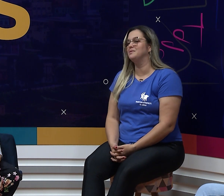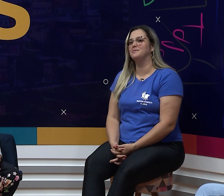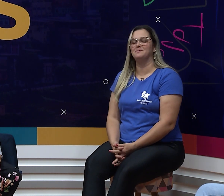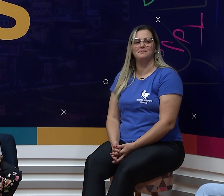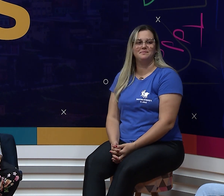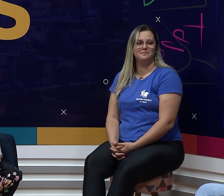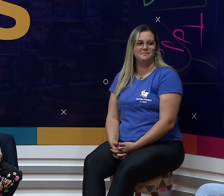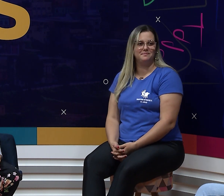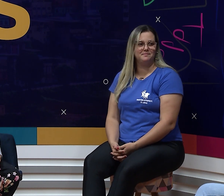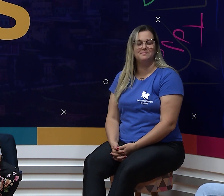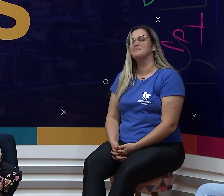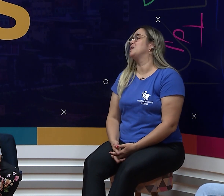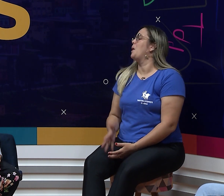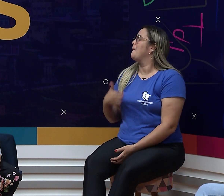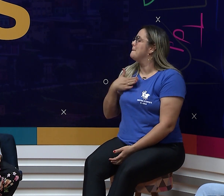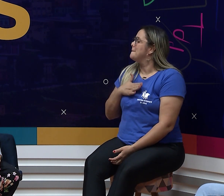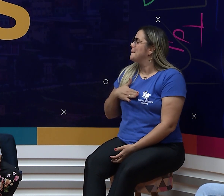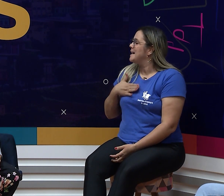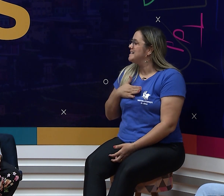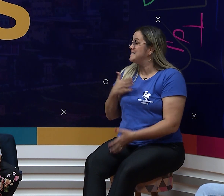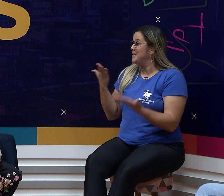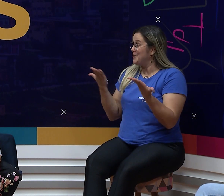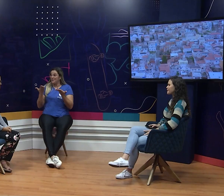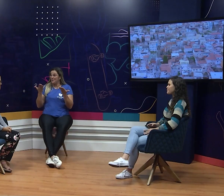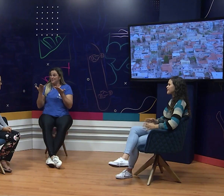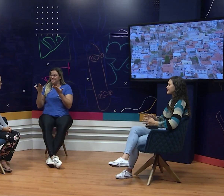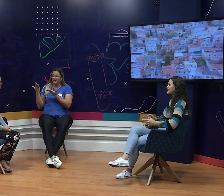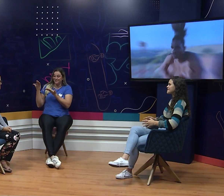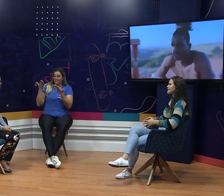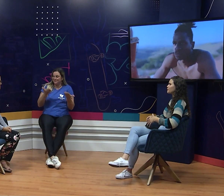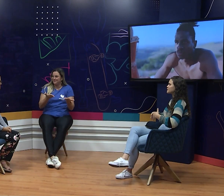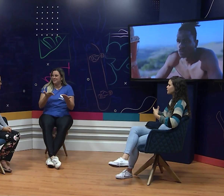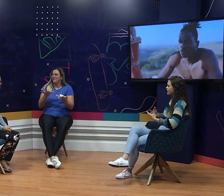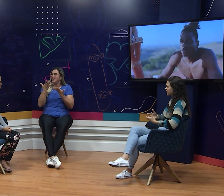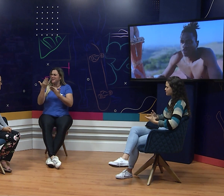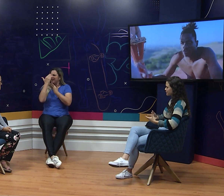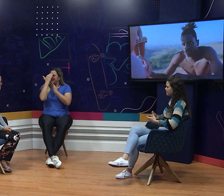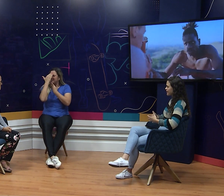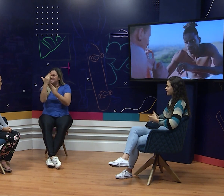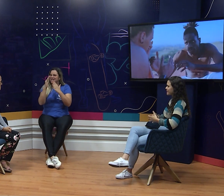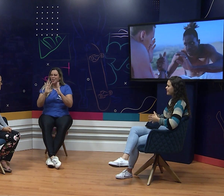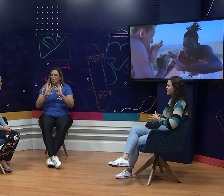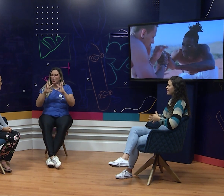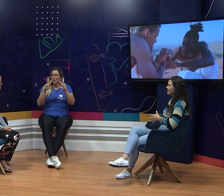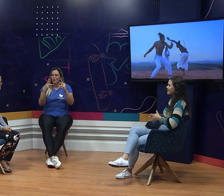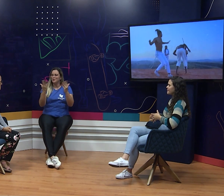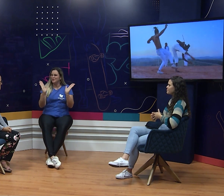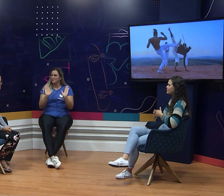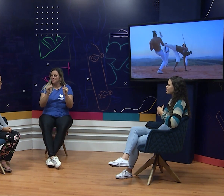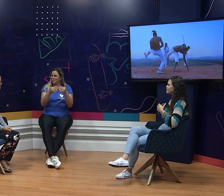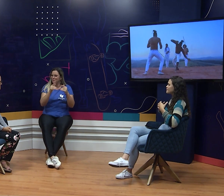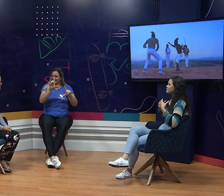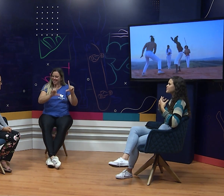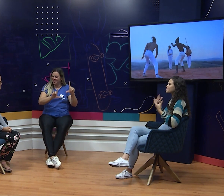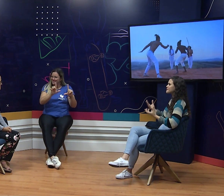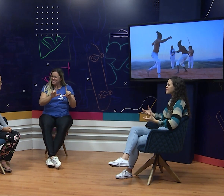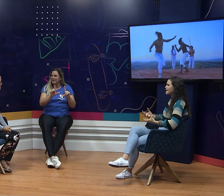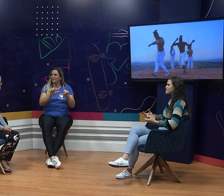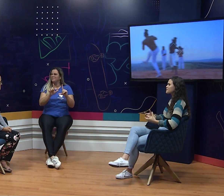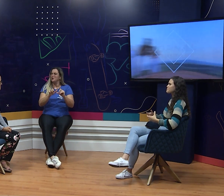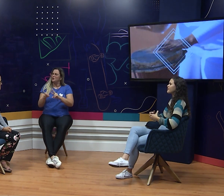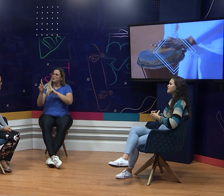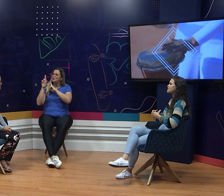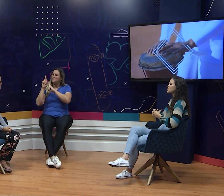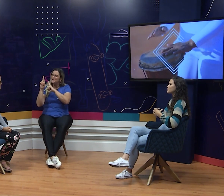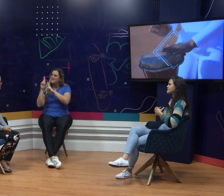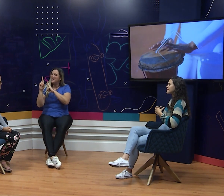respeito. Foi um prazer enorme receber vocês. Eu quero muito agradecer em nome de toda a equipe também. Muito